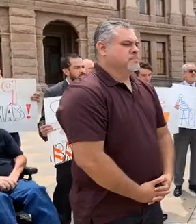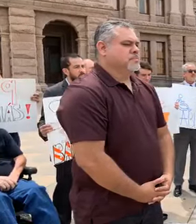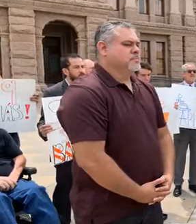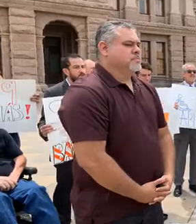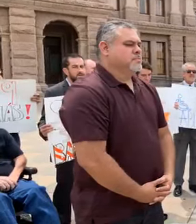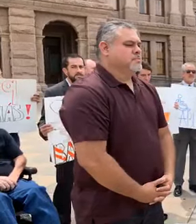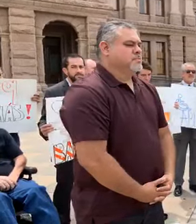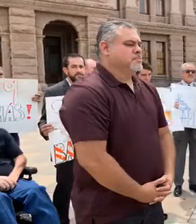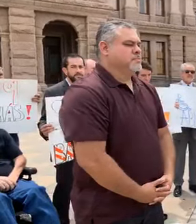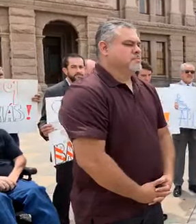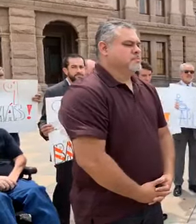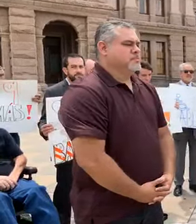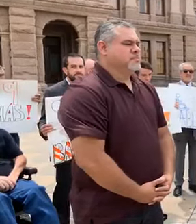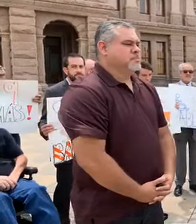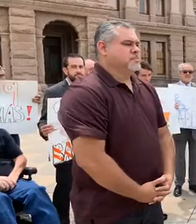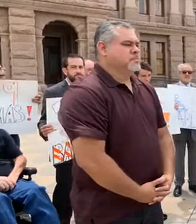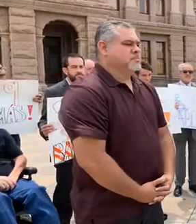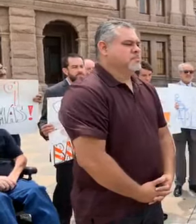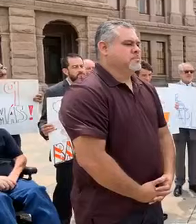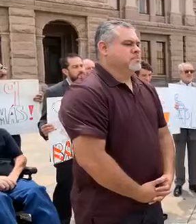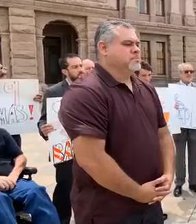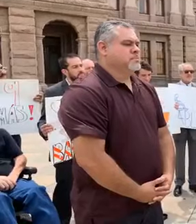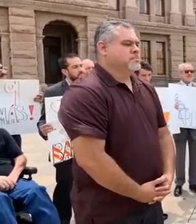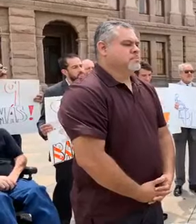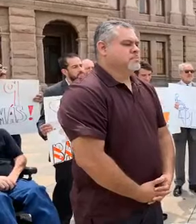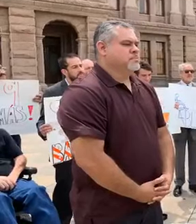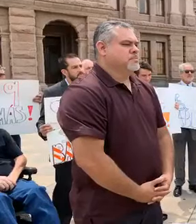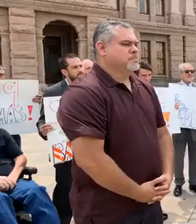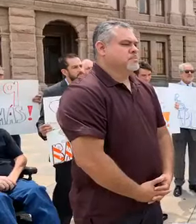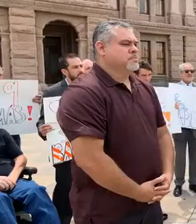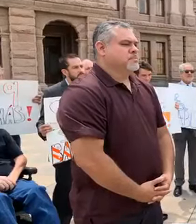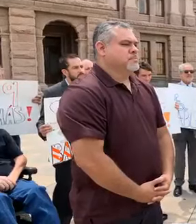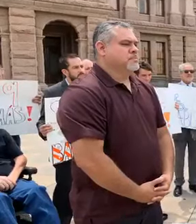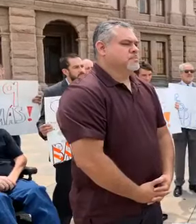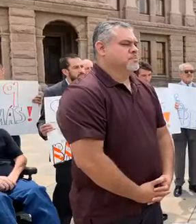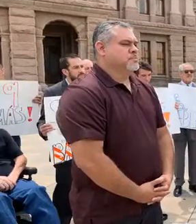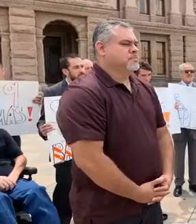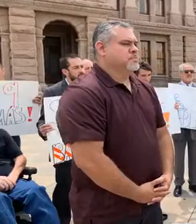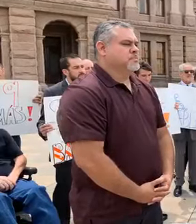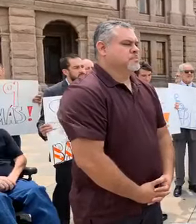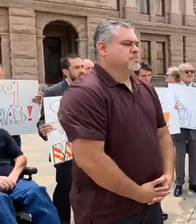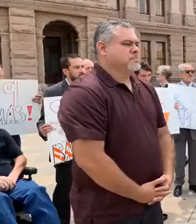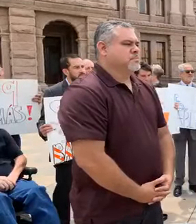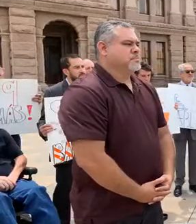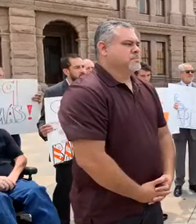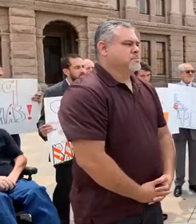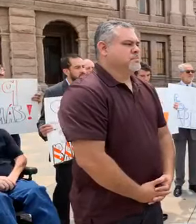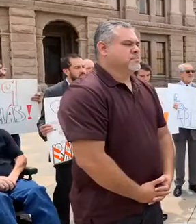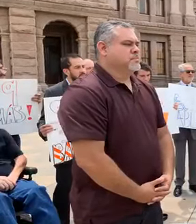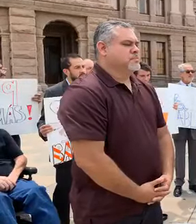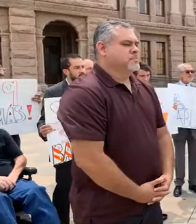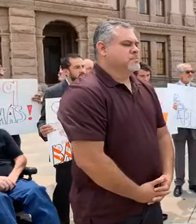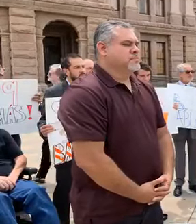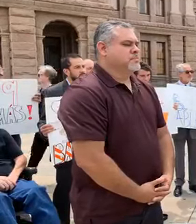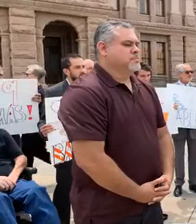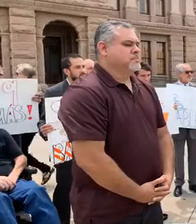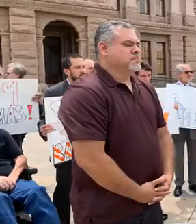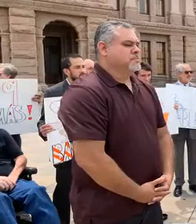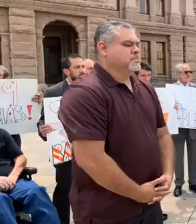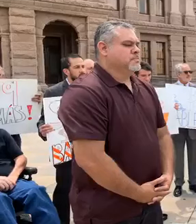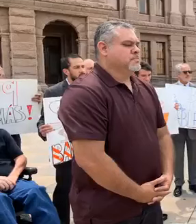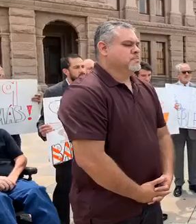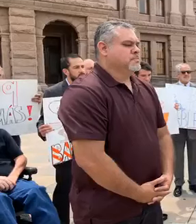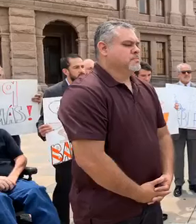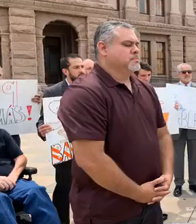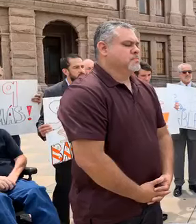Travis para registrar votantes, he registrado a cientos personas para votar, mi madre incluida. Recuerdo